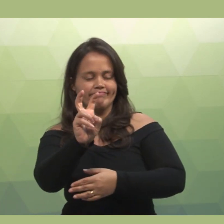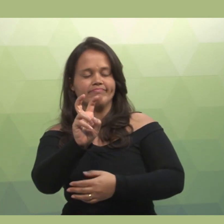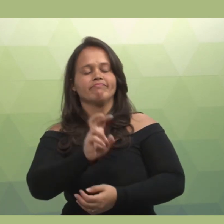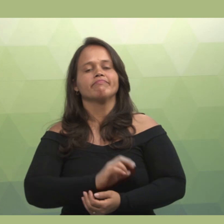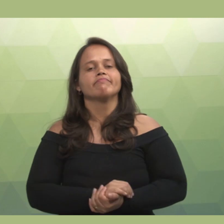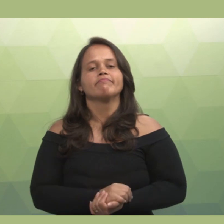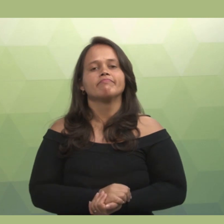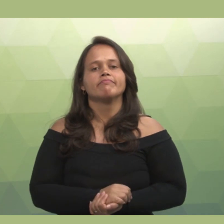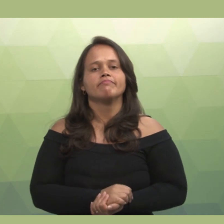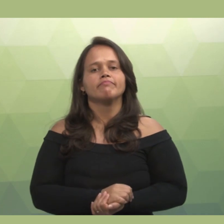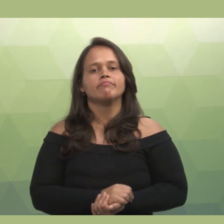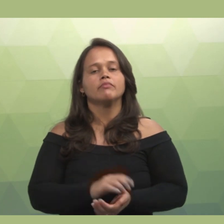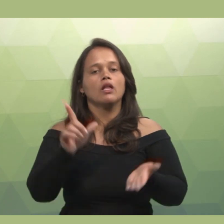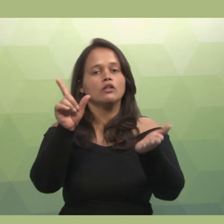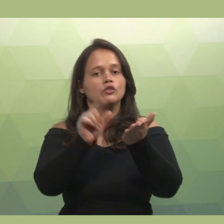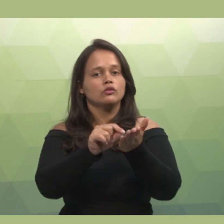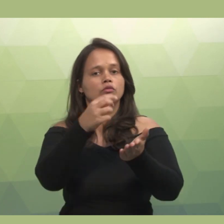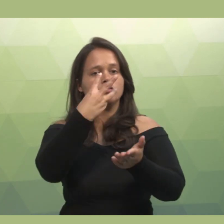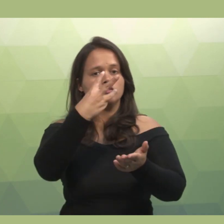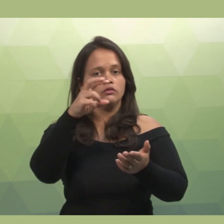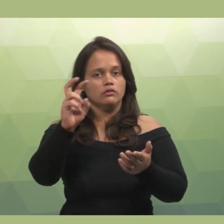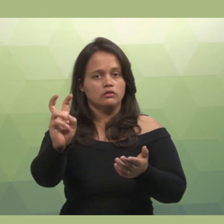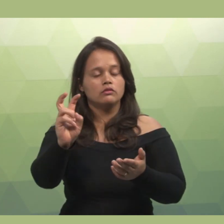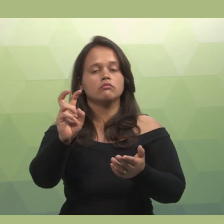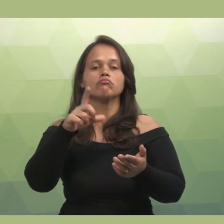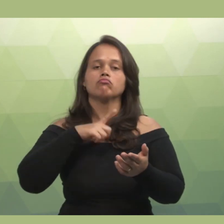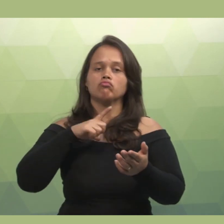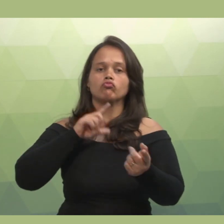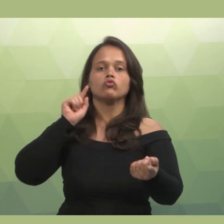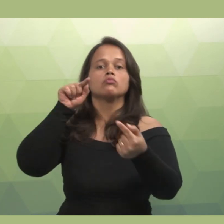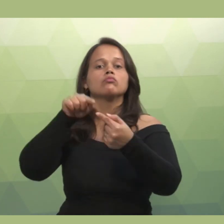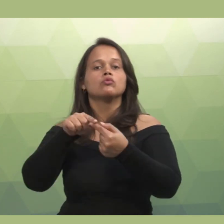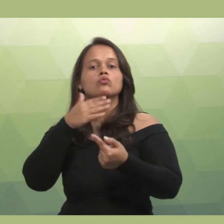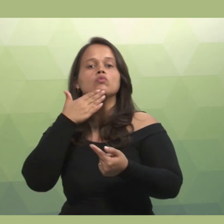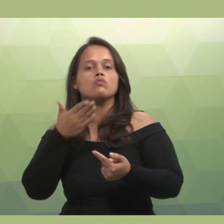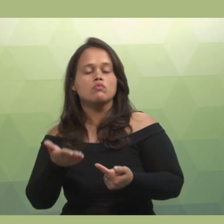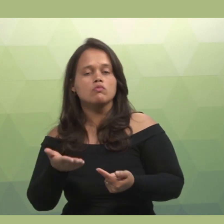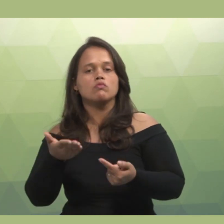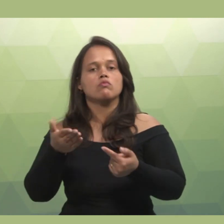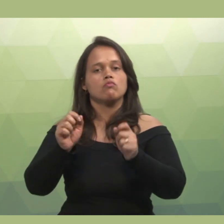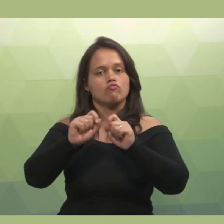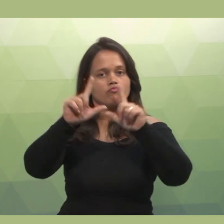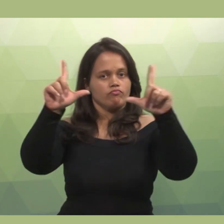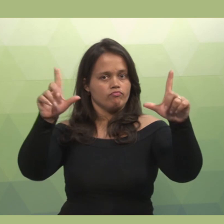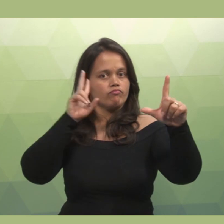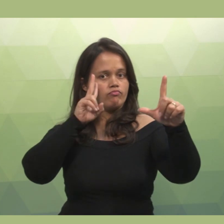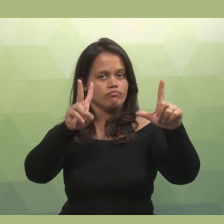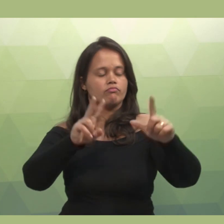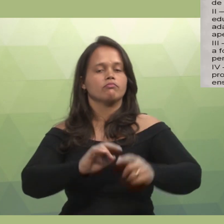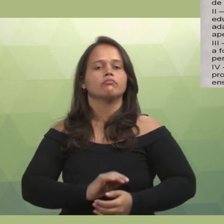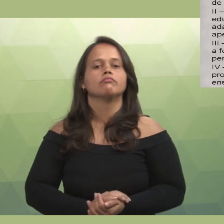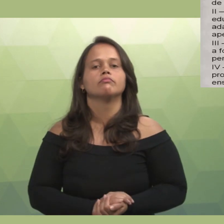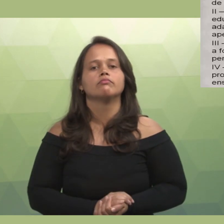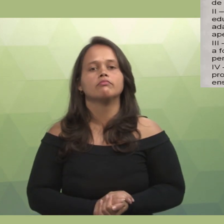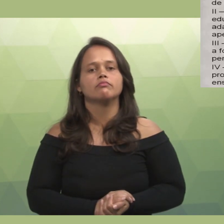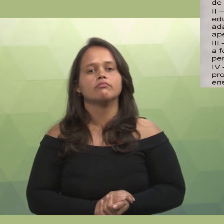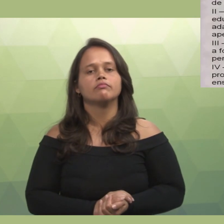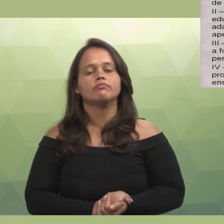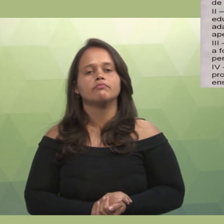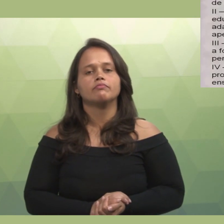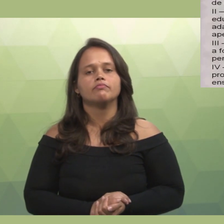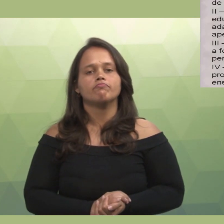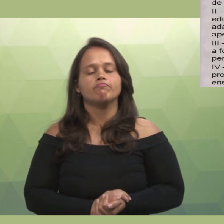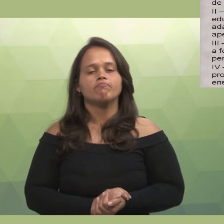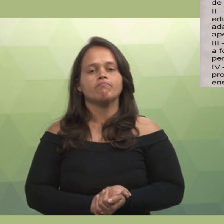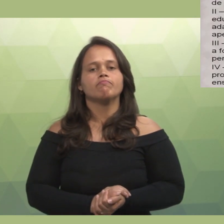o artigo 35, tem como finalidades, vejamos no próximo slide, a consolidação e